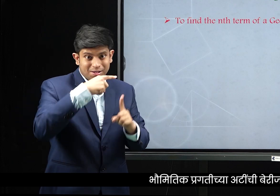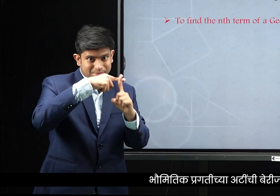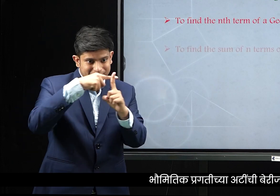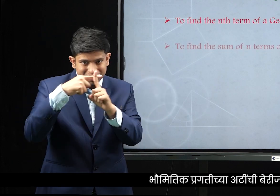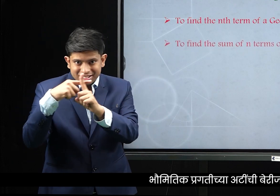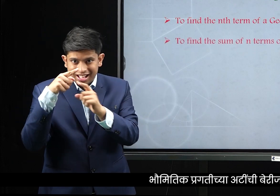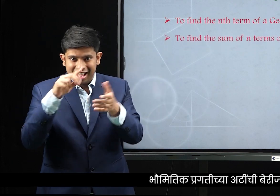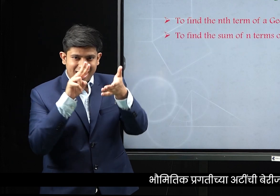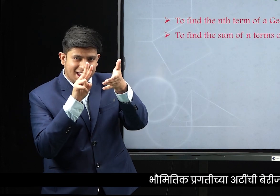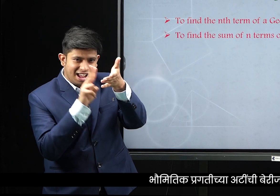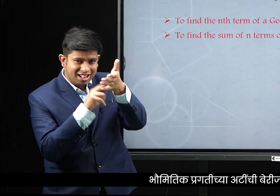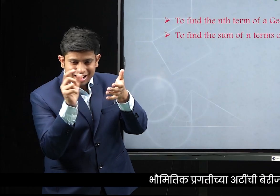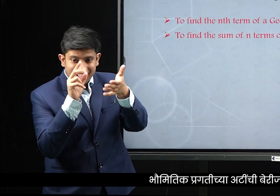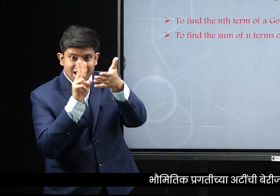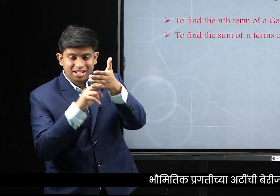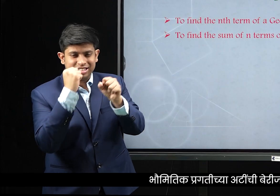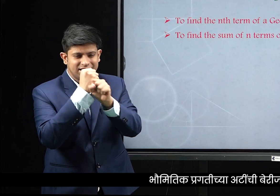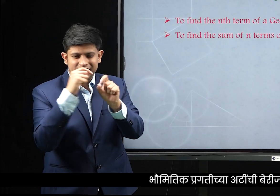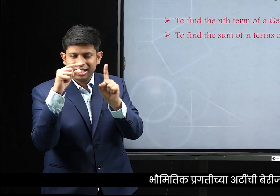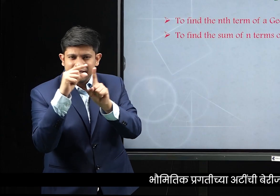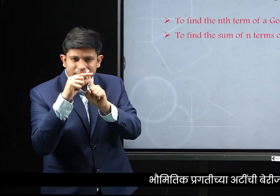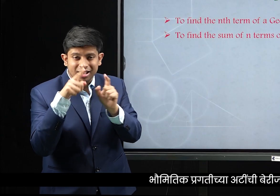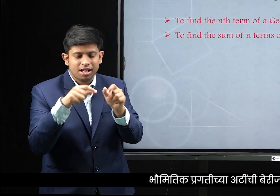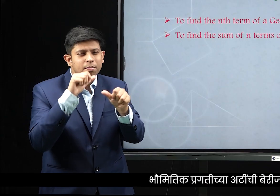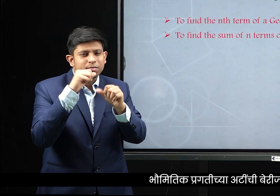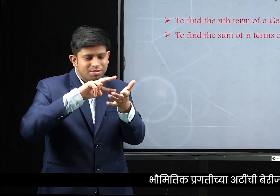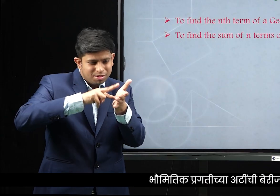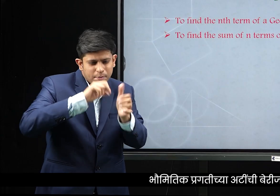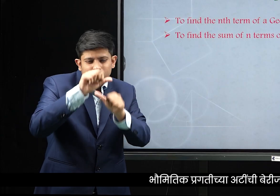भौमितिक प्रगतीच्या अँटीची बेरीज शोधणे.